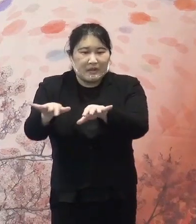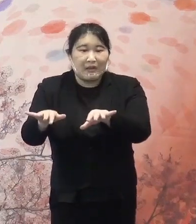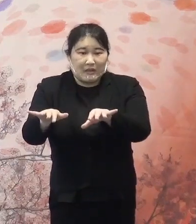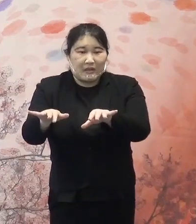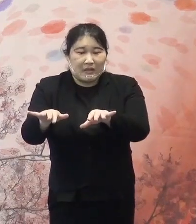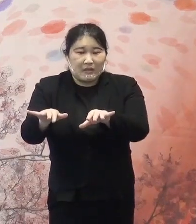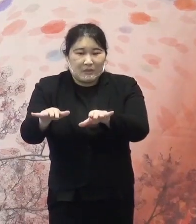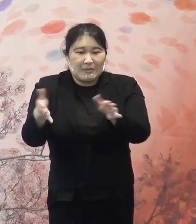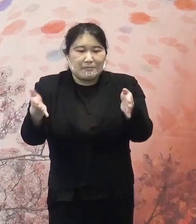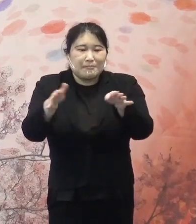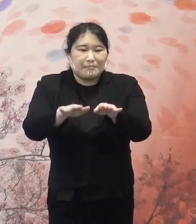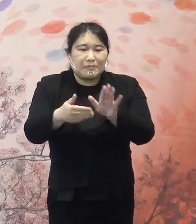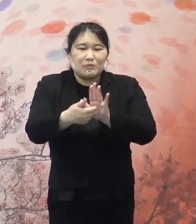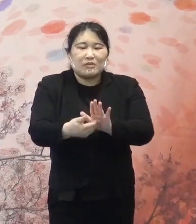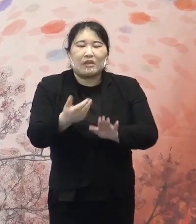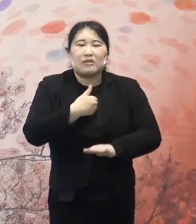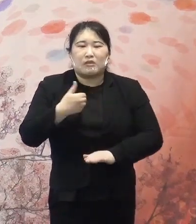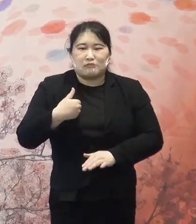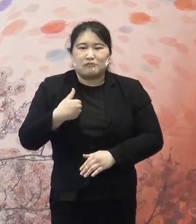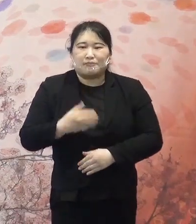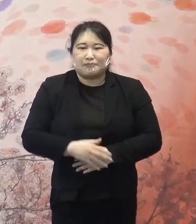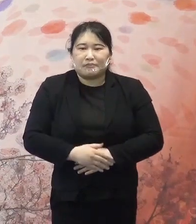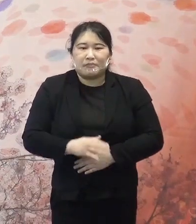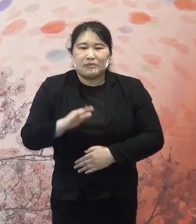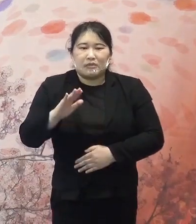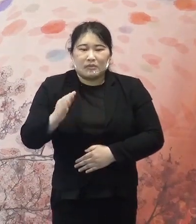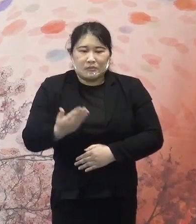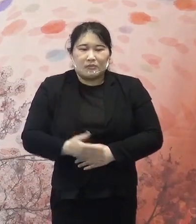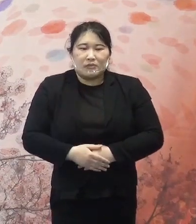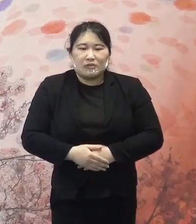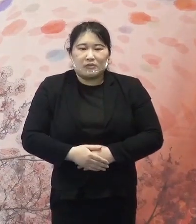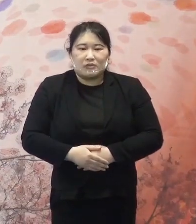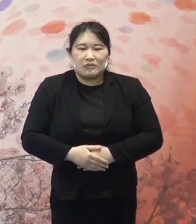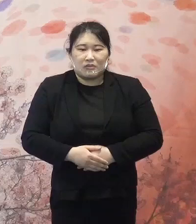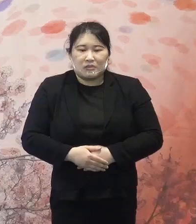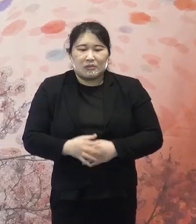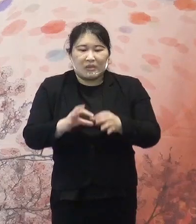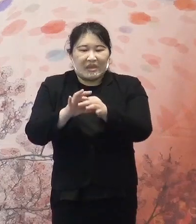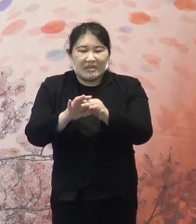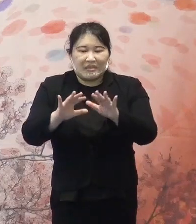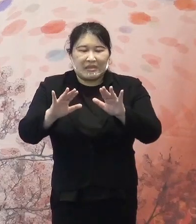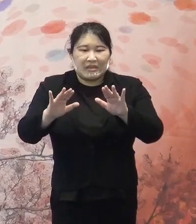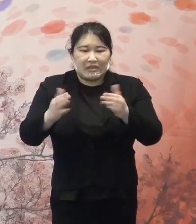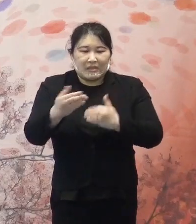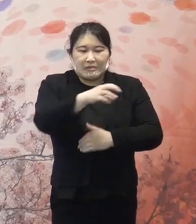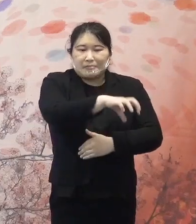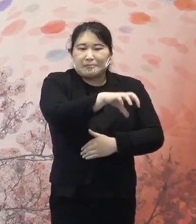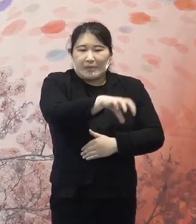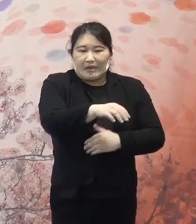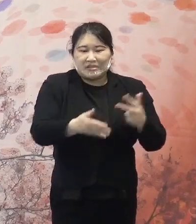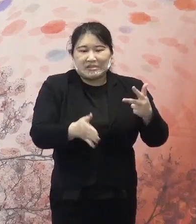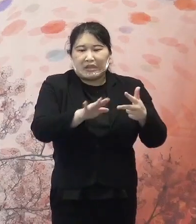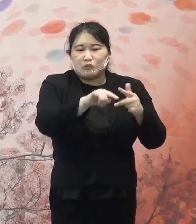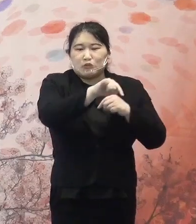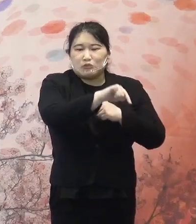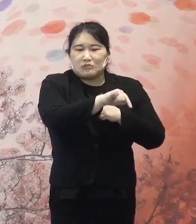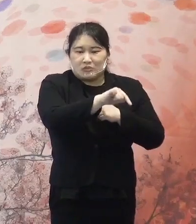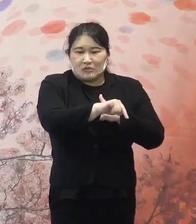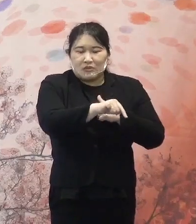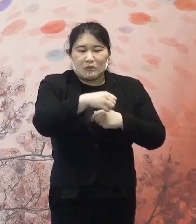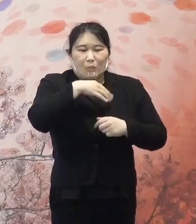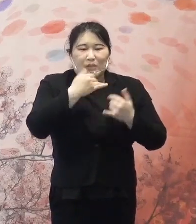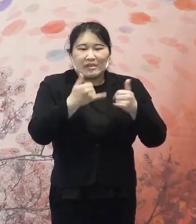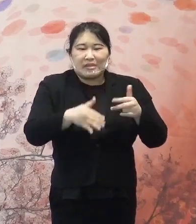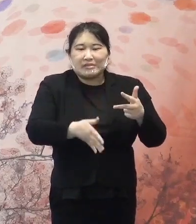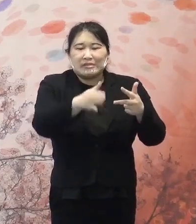込んでいるところであります。ただ一方でそれとはある意味全然連関しない形で施設でのクラスター、高齢者